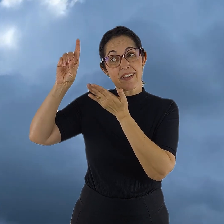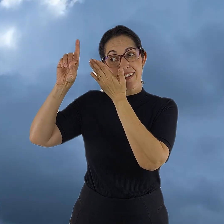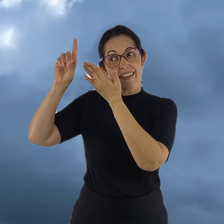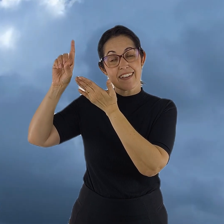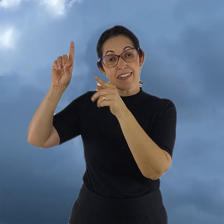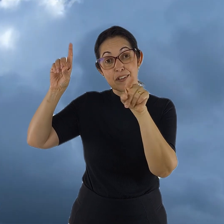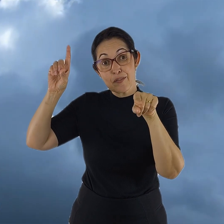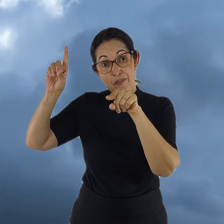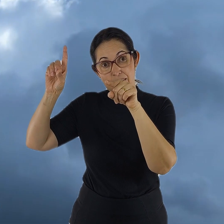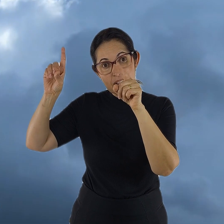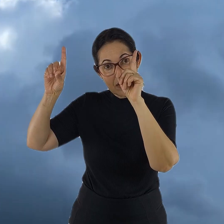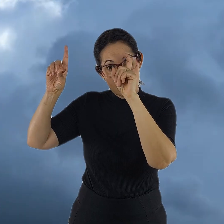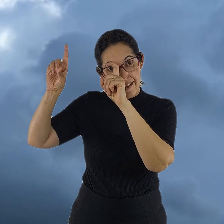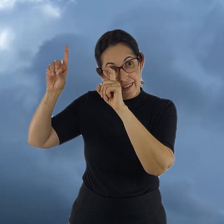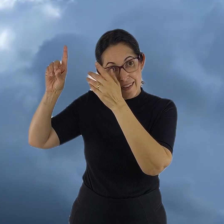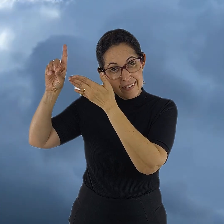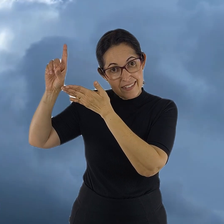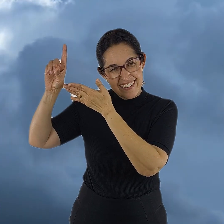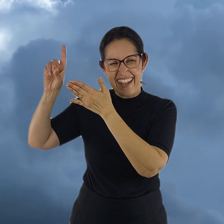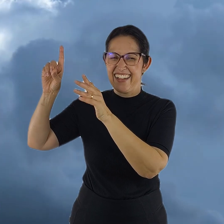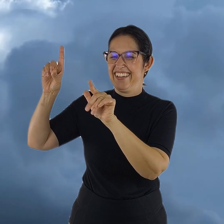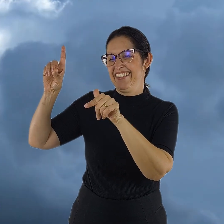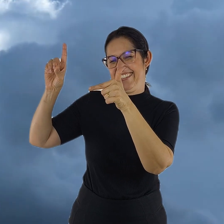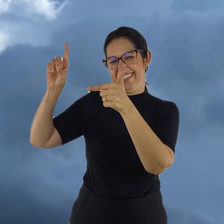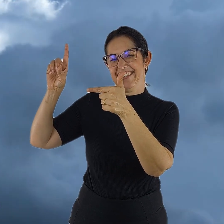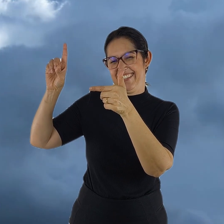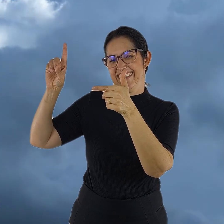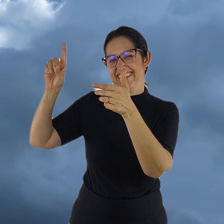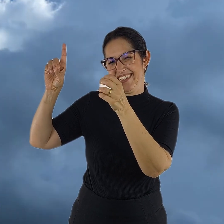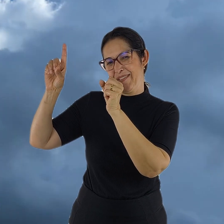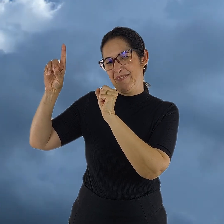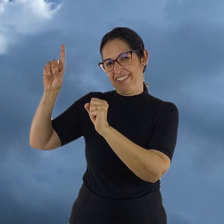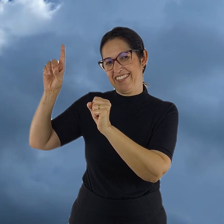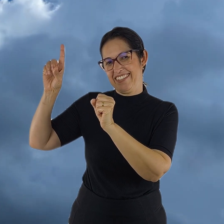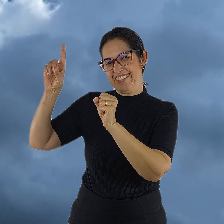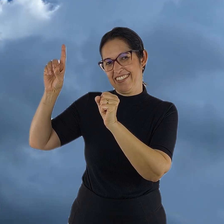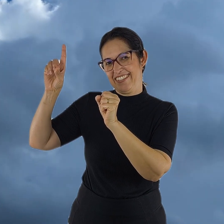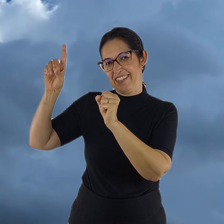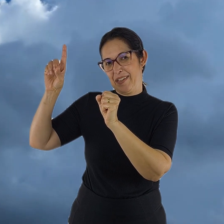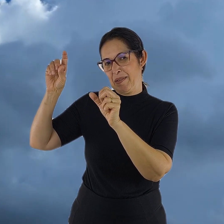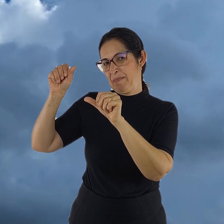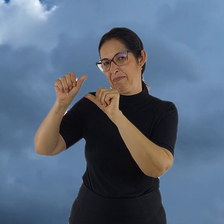Nosso Deus pode agir